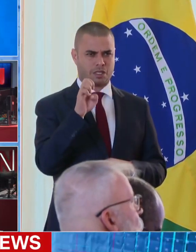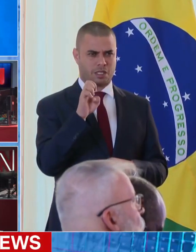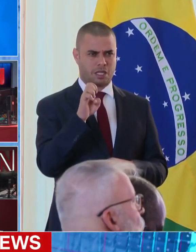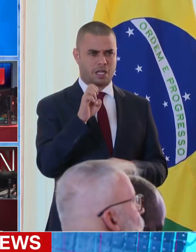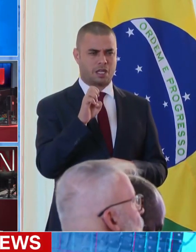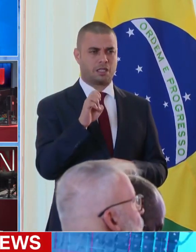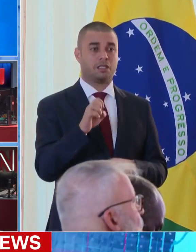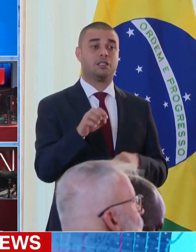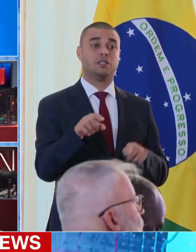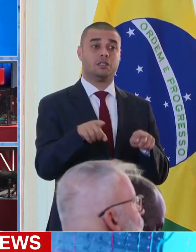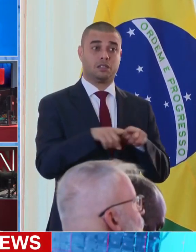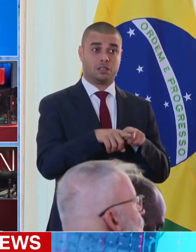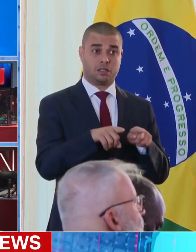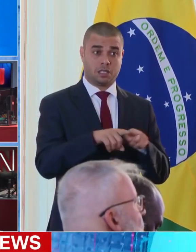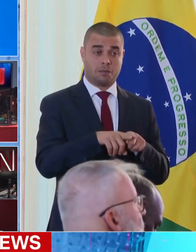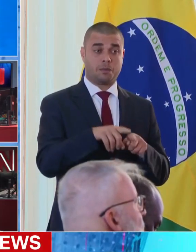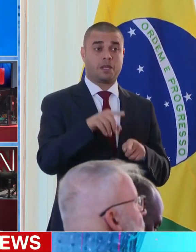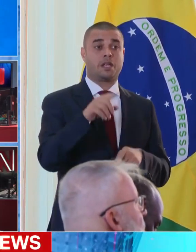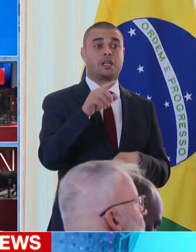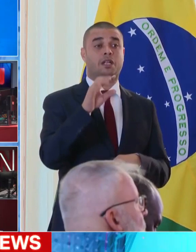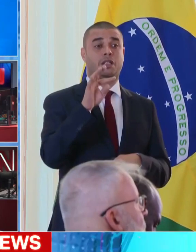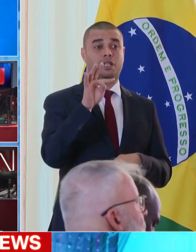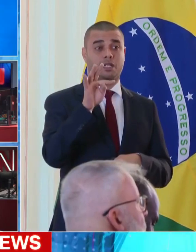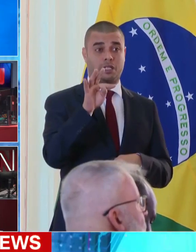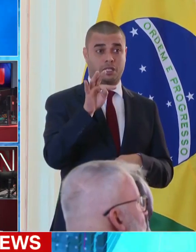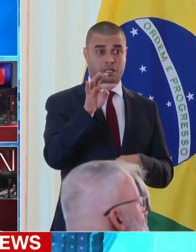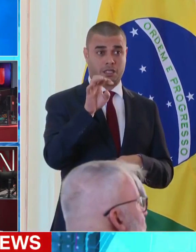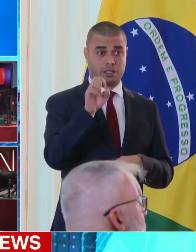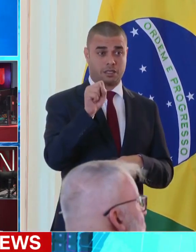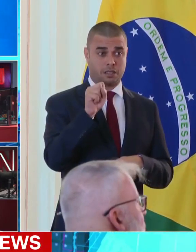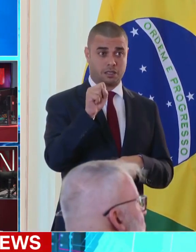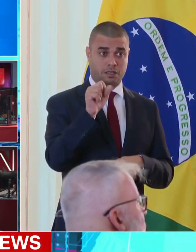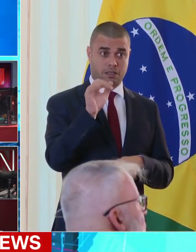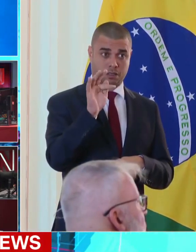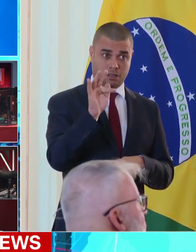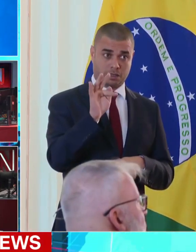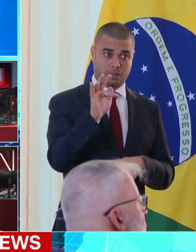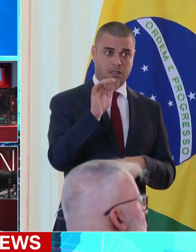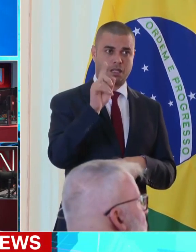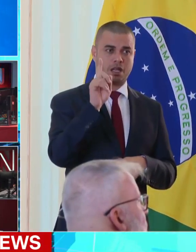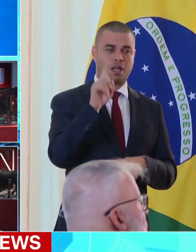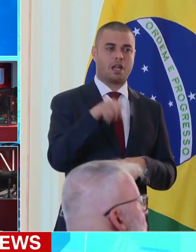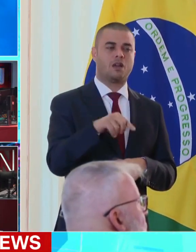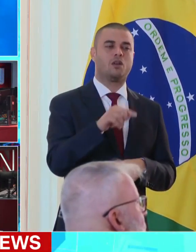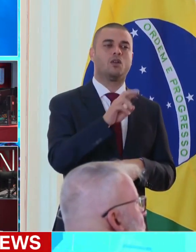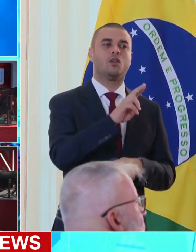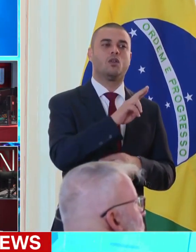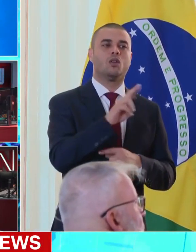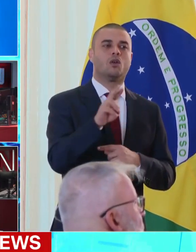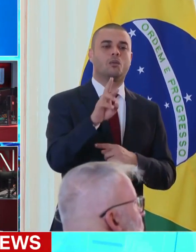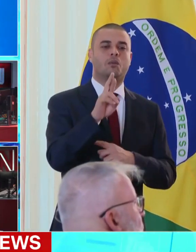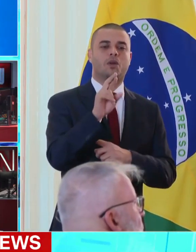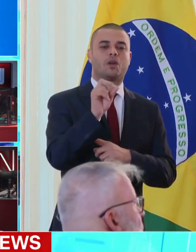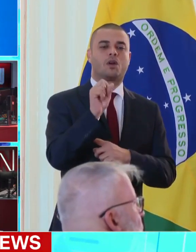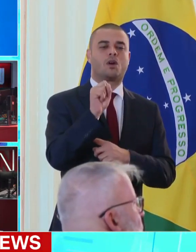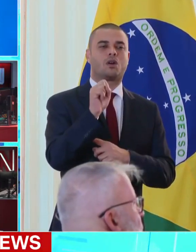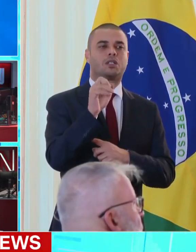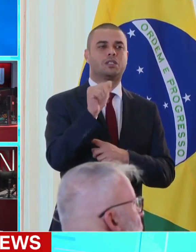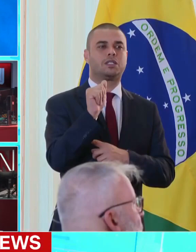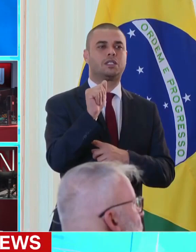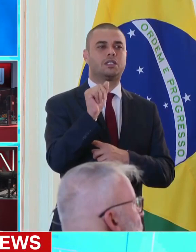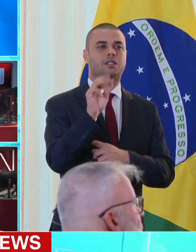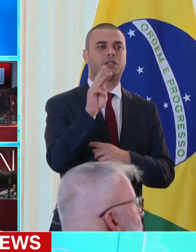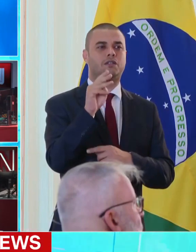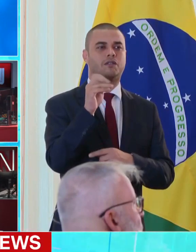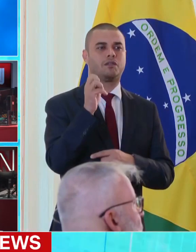dedique é o tema a liberdade de expressão não é um direito absoluto Ainda mais quando invocada para comunicar notícia